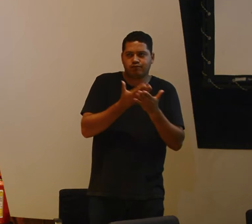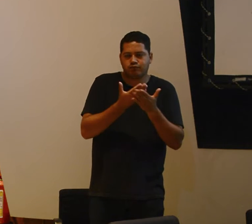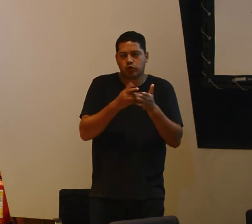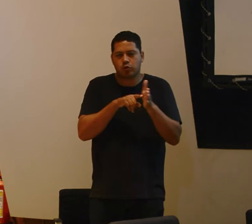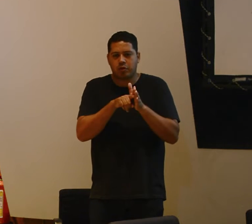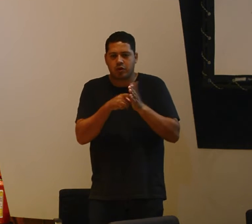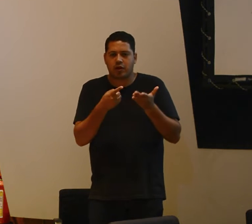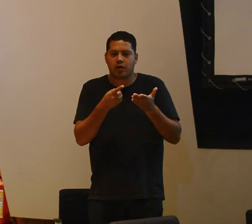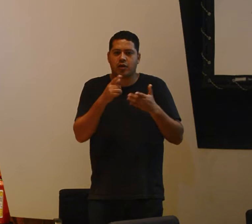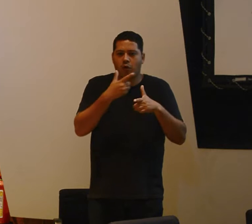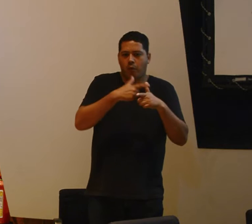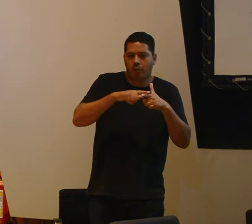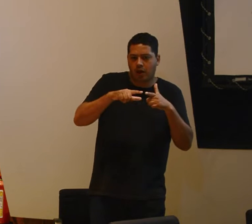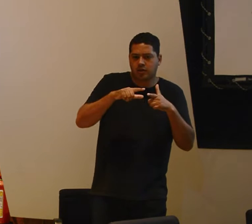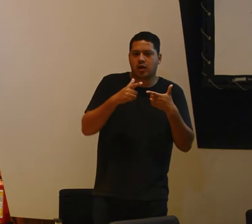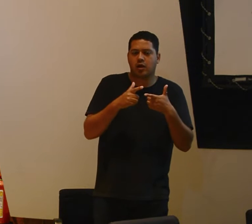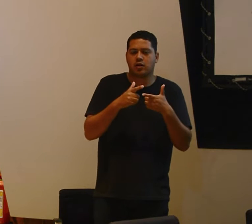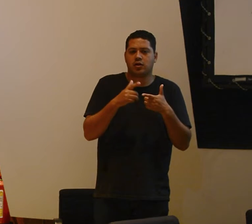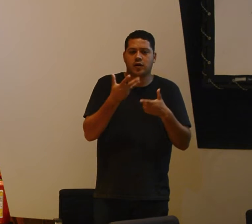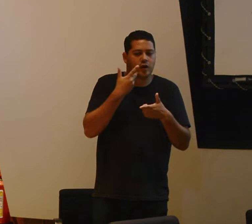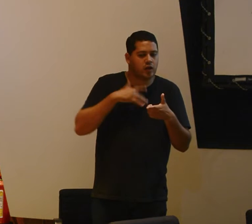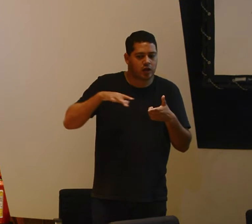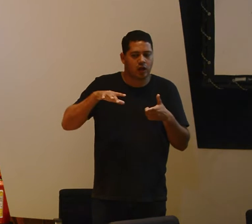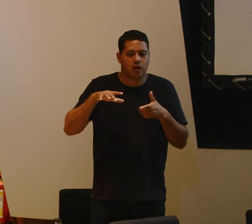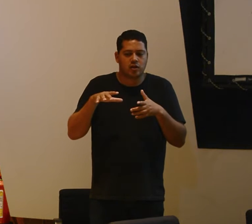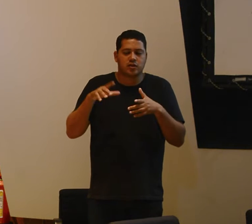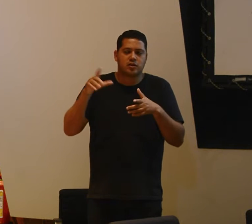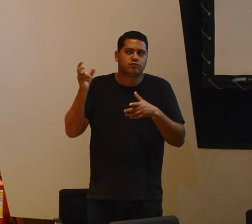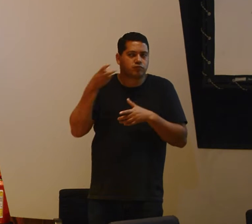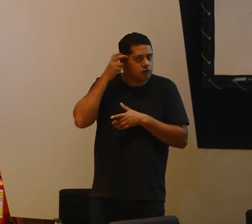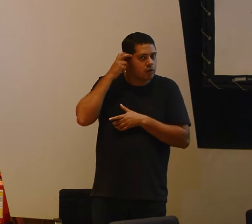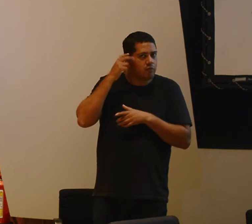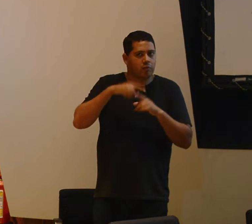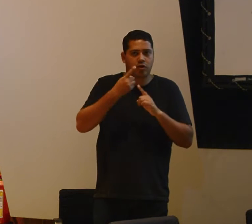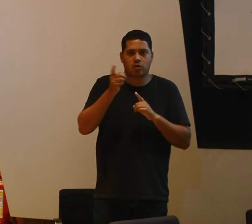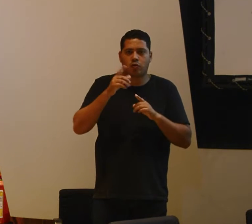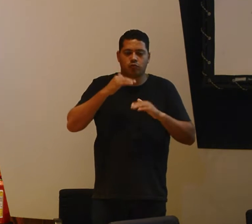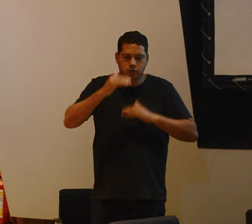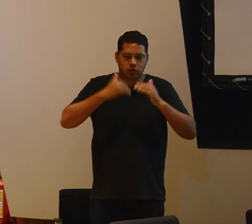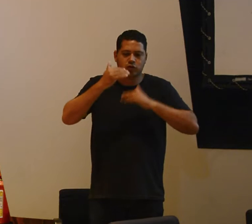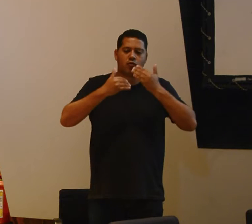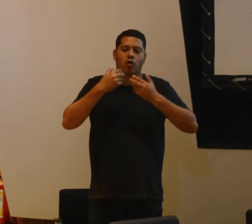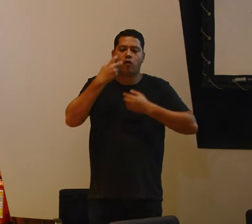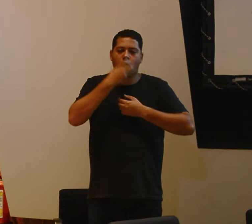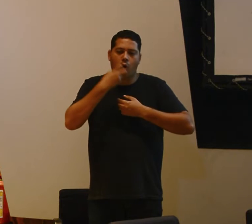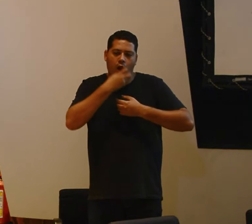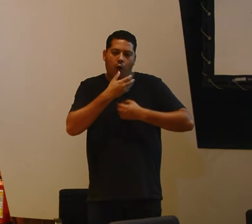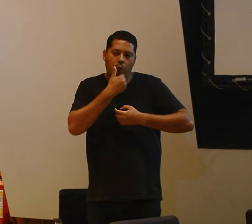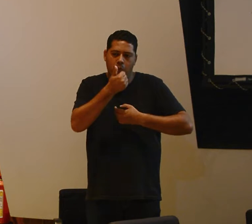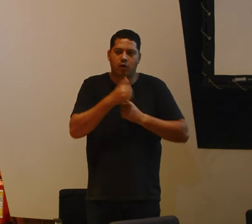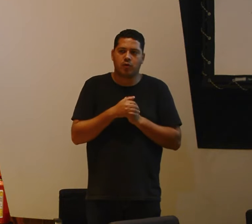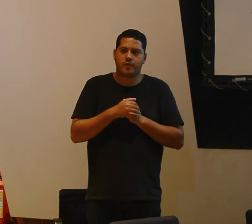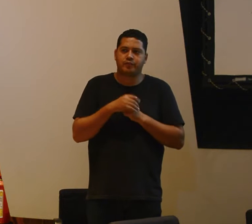parcela pequena de crianças que recebem implante coclear e não desenvolvem a comunicação oral efetiva,